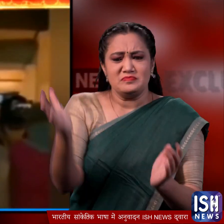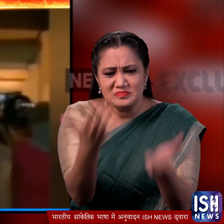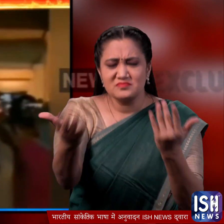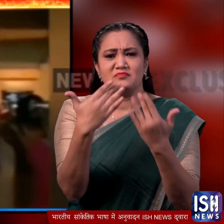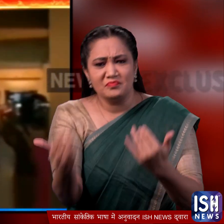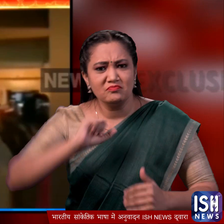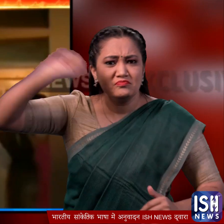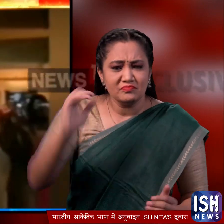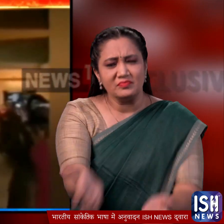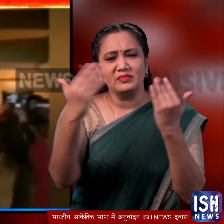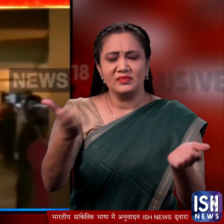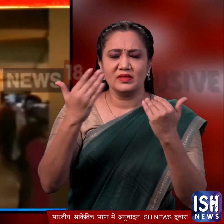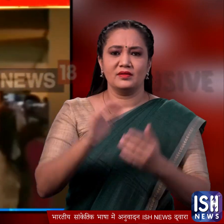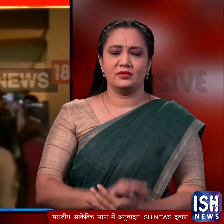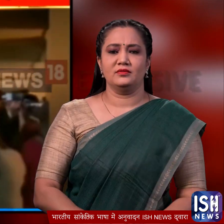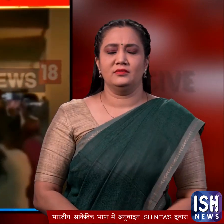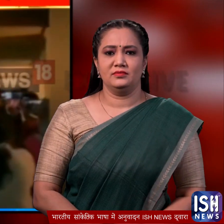दिखी।